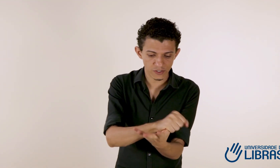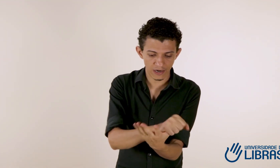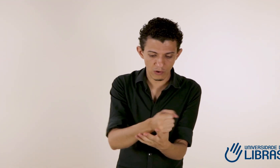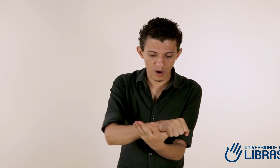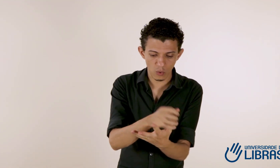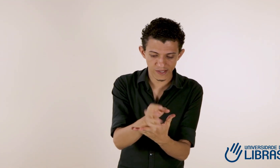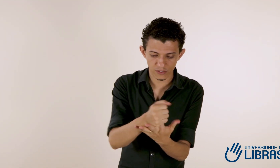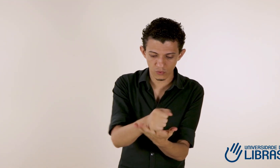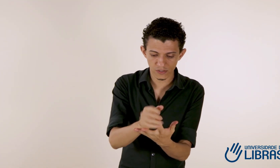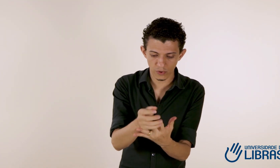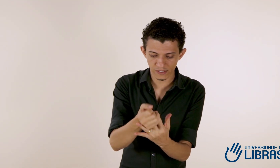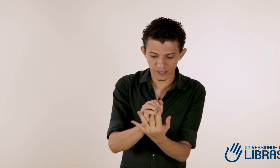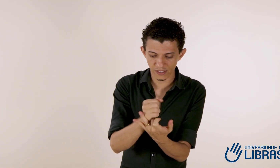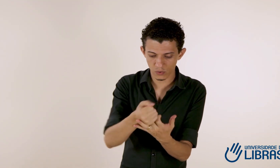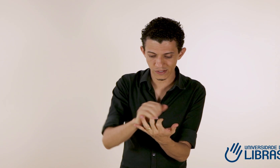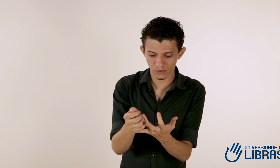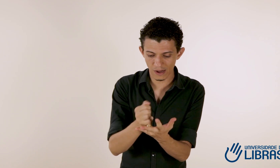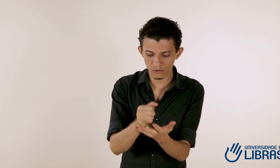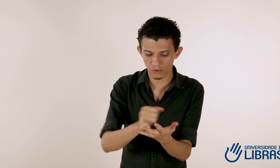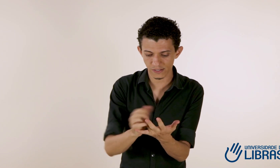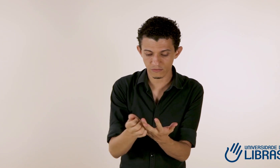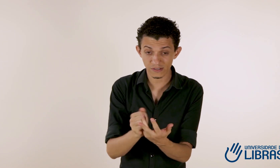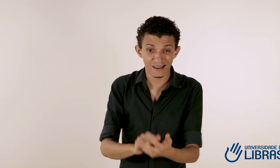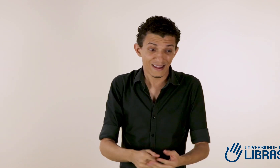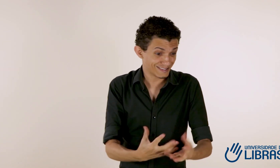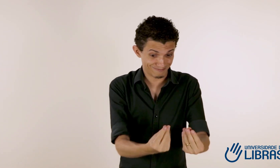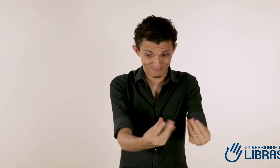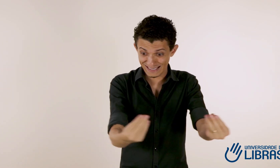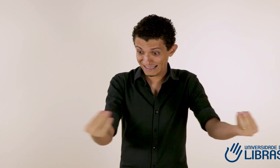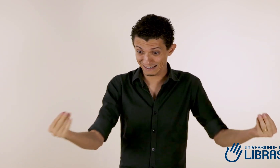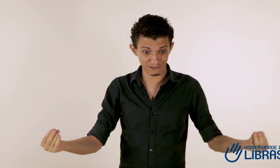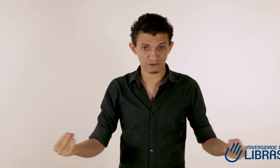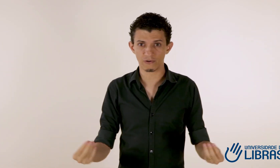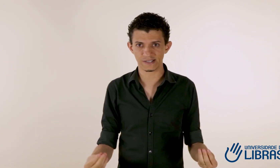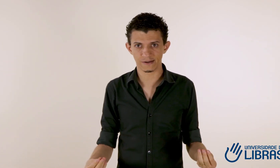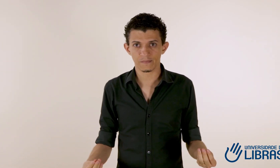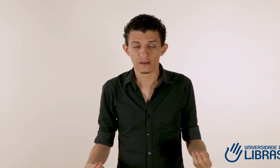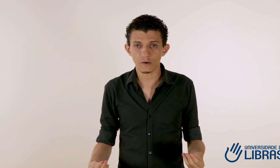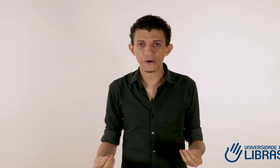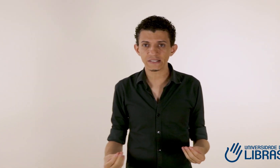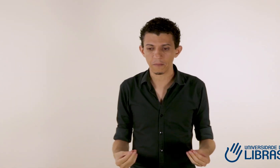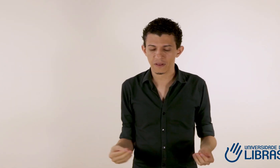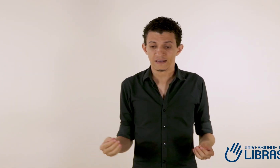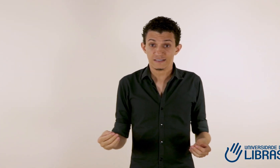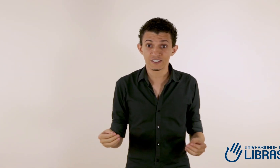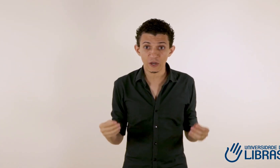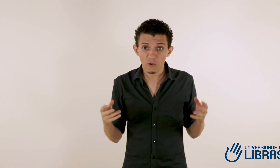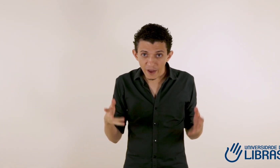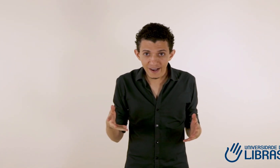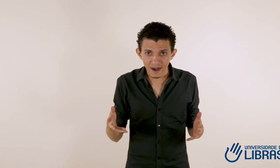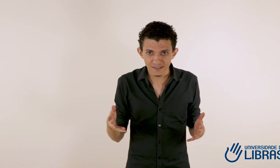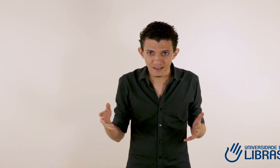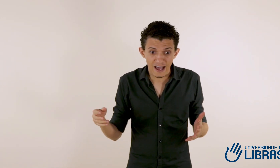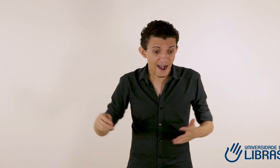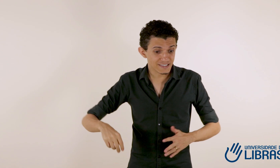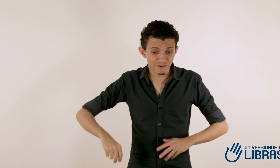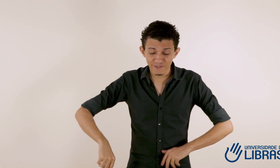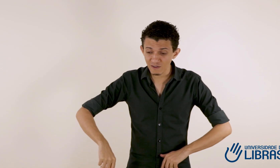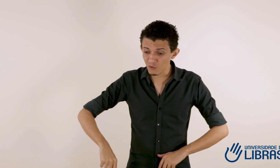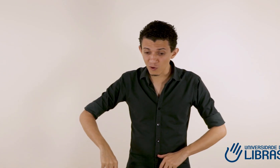olha, uma coisa, duas coisas, três coisas, quatro coisas, tanto de coisa. Então, por exemplo, você chegou em casa, aí seu filho